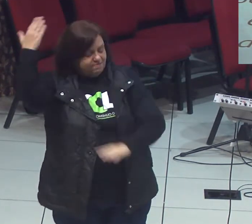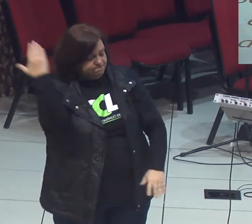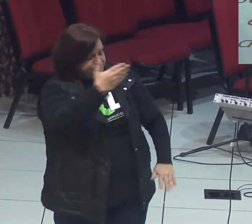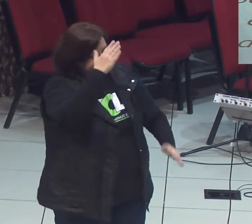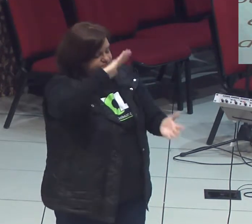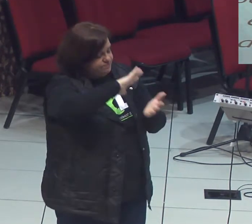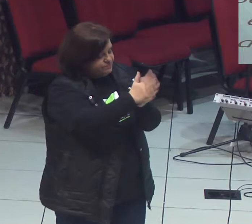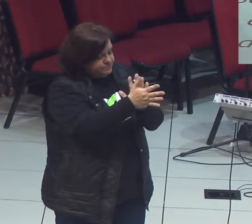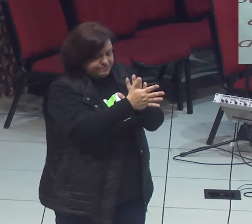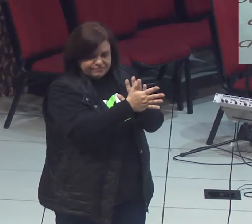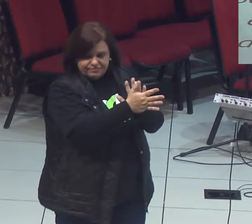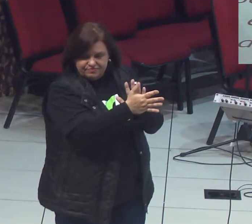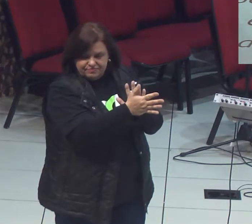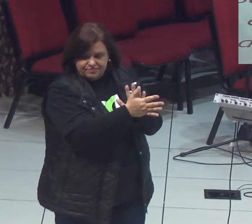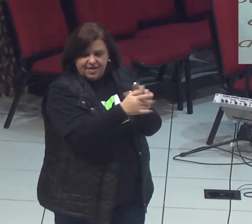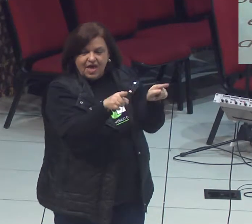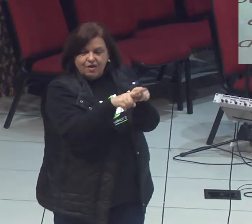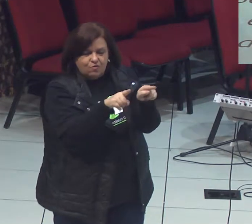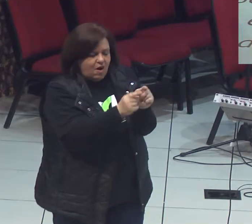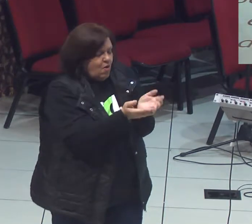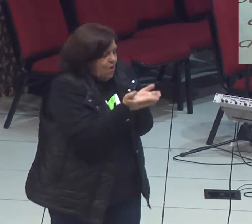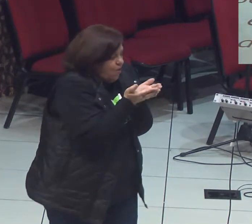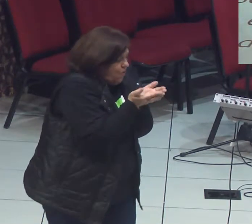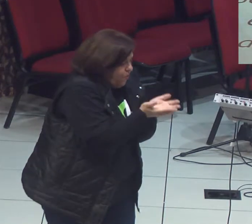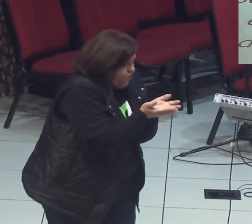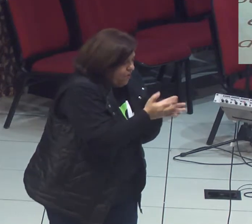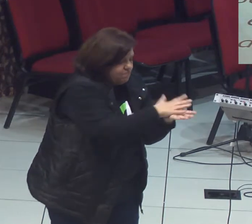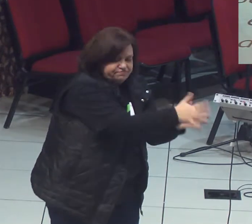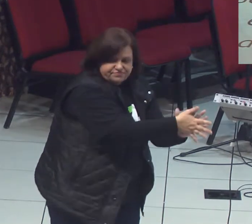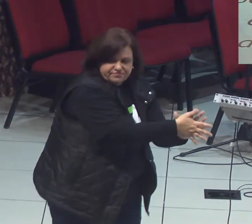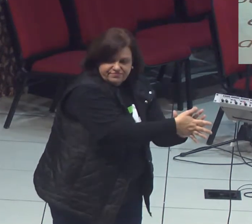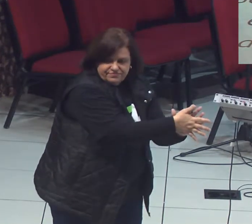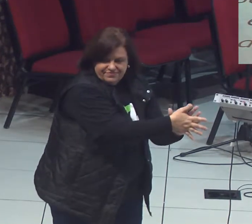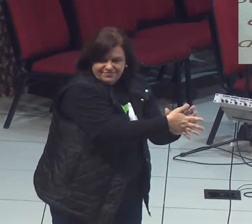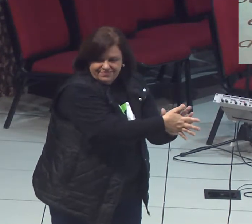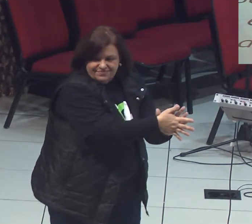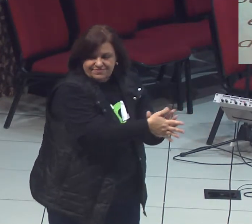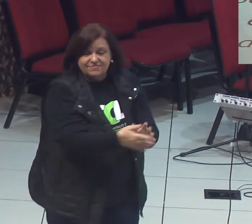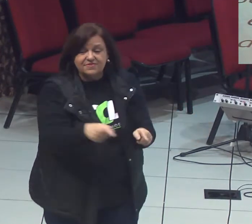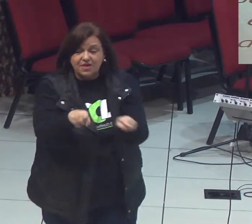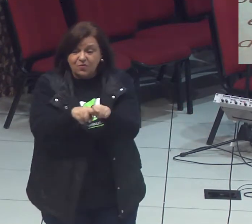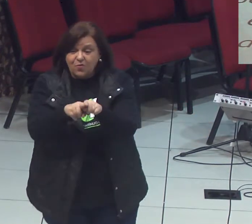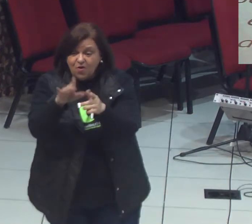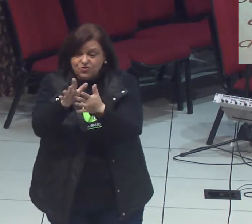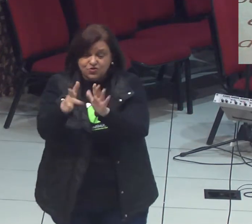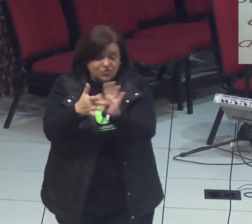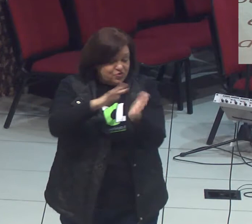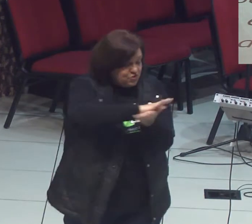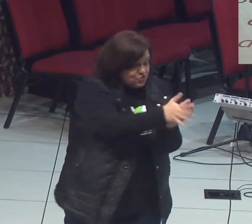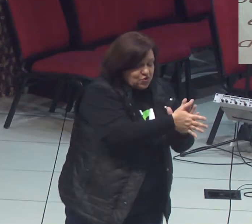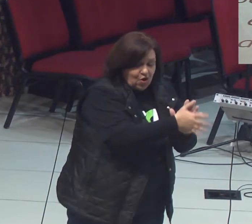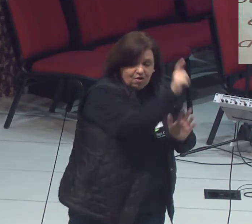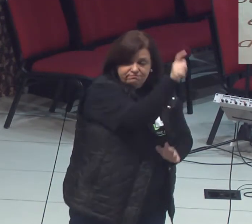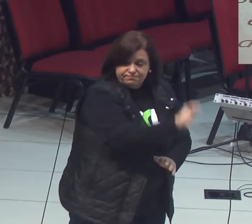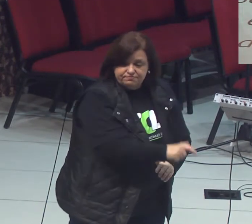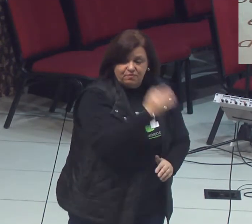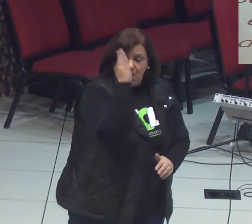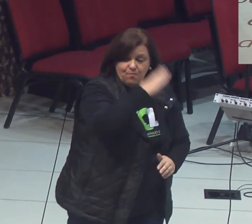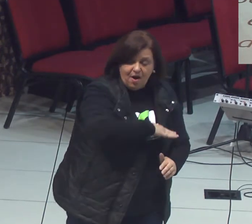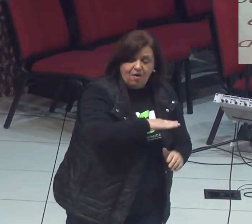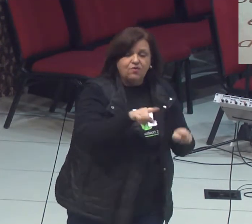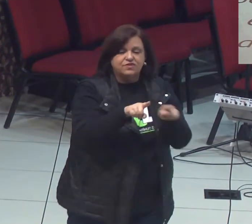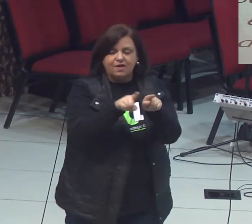pela manifestação da sua vinda. Então, assim como Jesus destrói o perverso, assim também